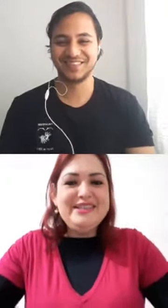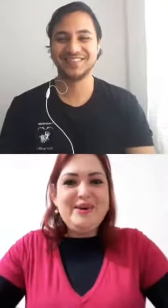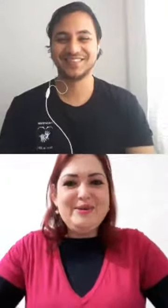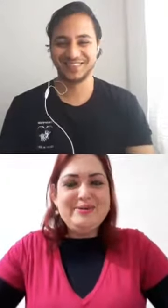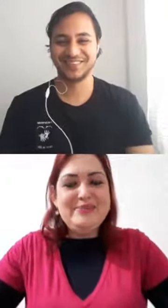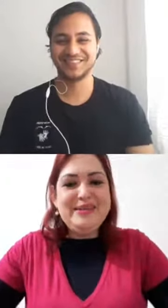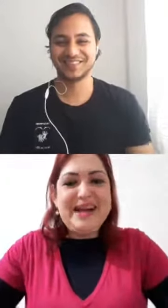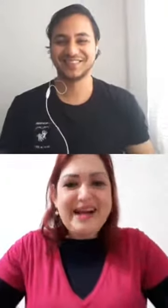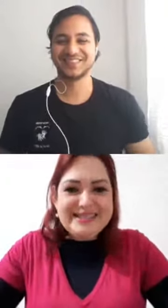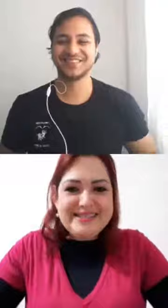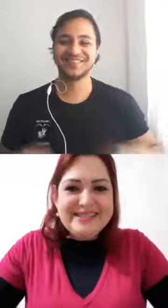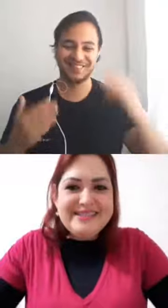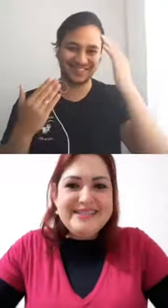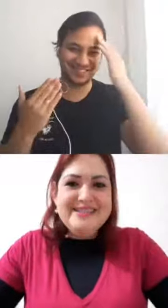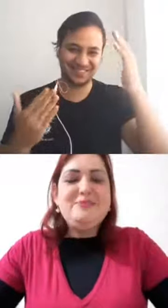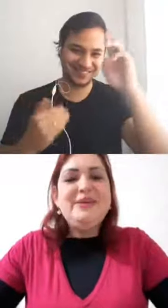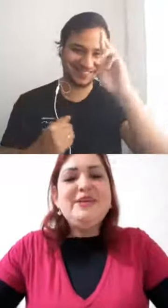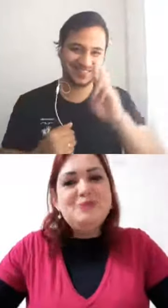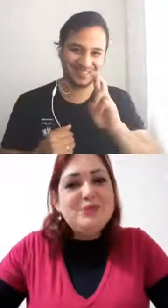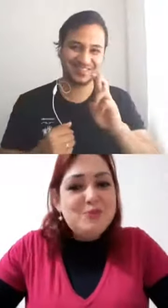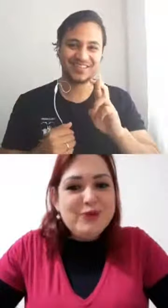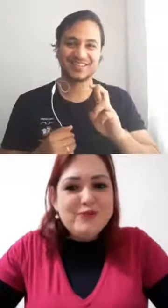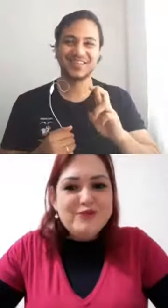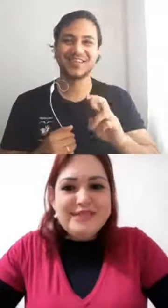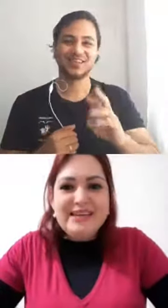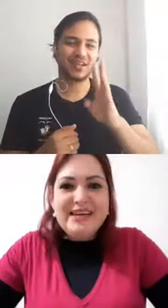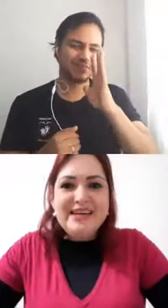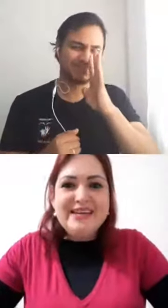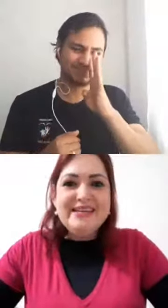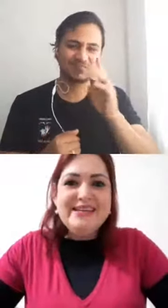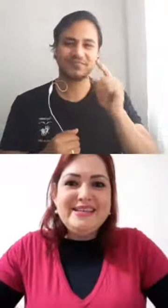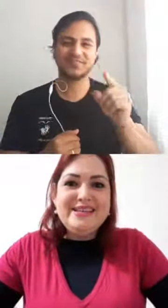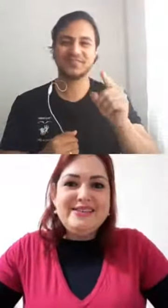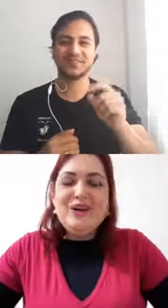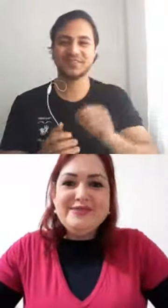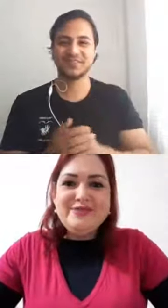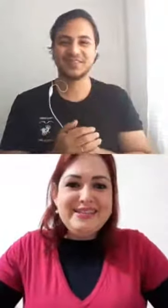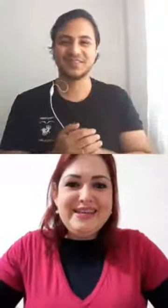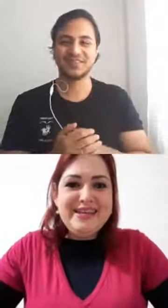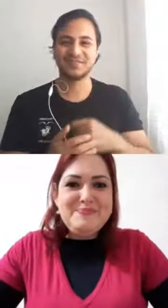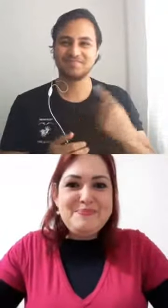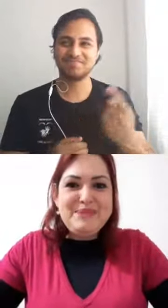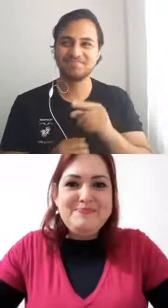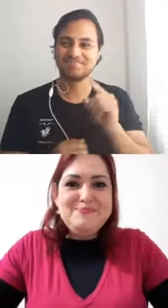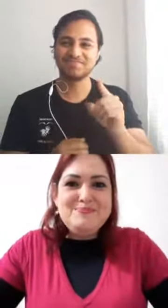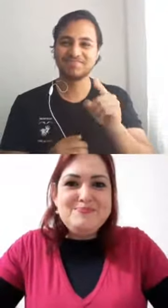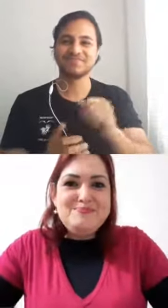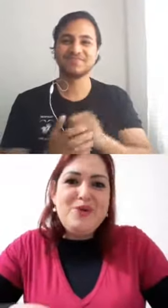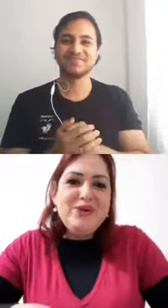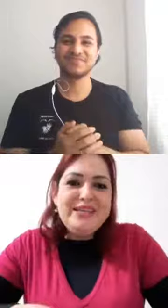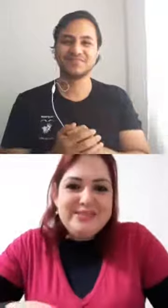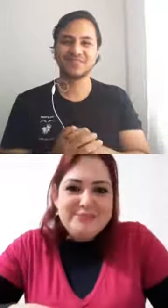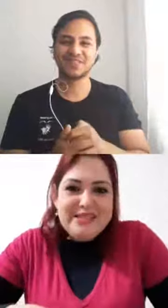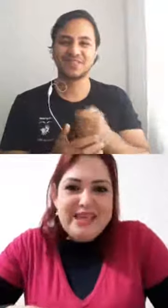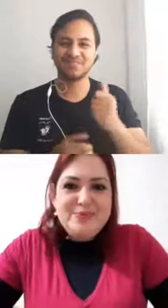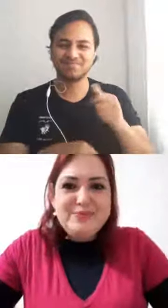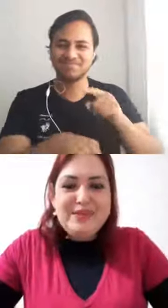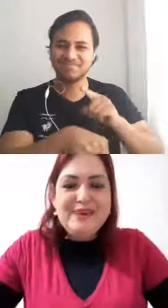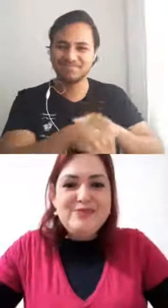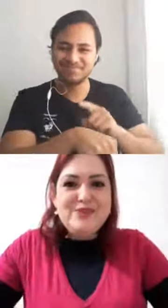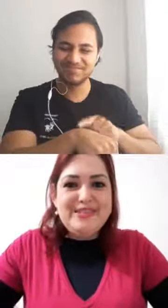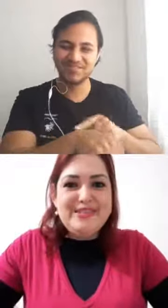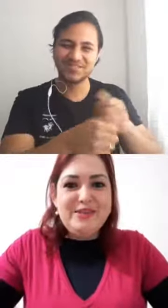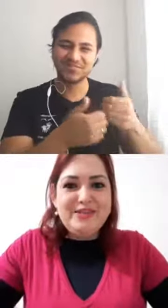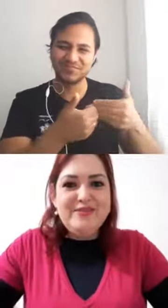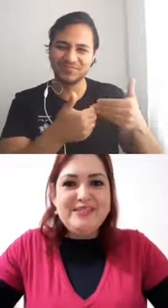imagina, Robson, obrigada. Também admiro muito você. Nossa, você é pouquíssimo tempo, né?